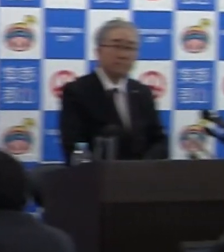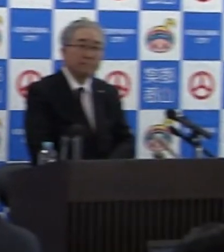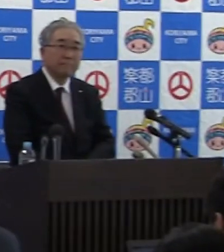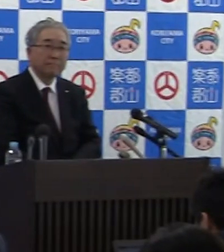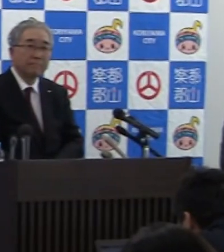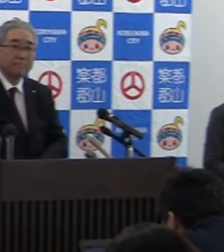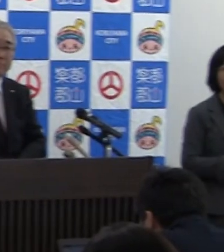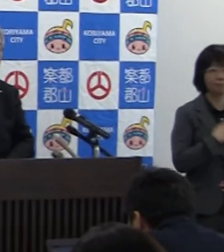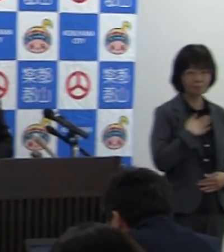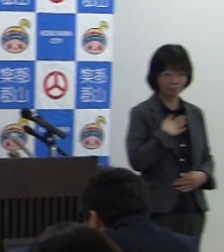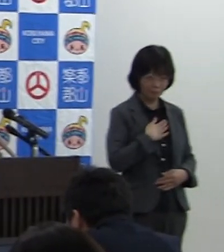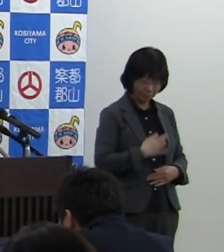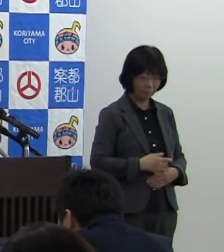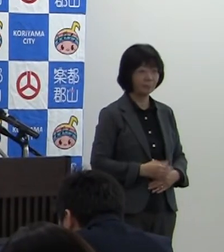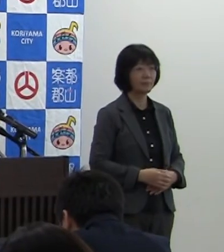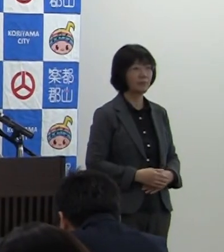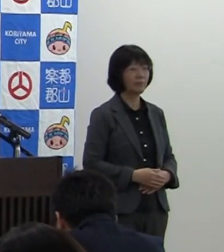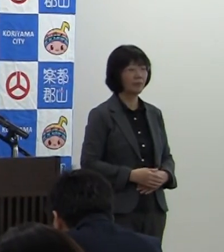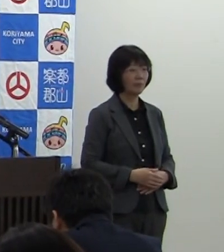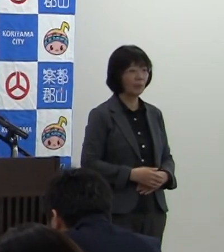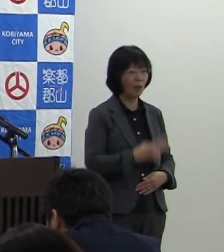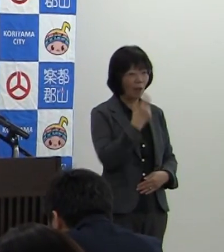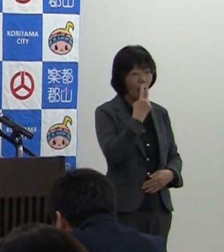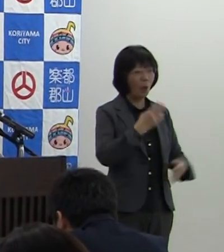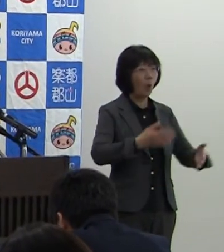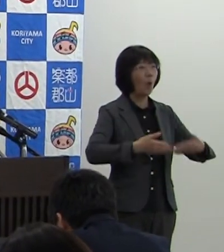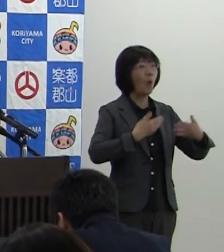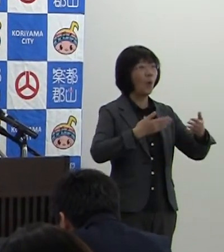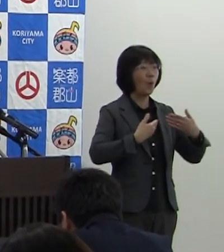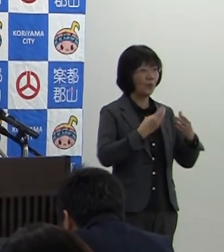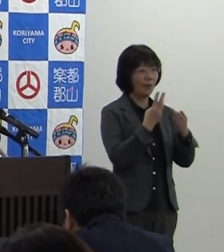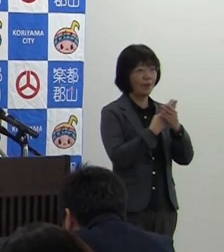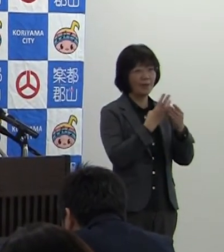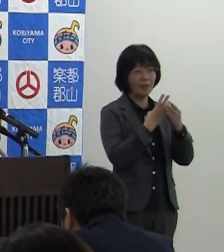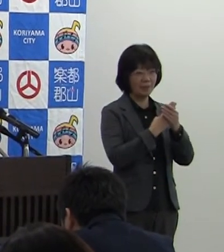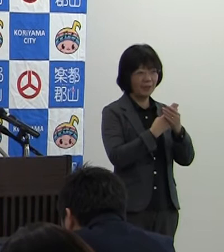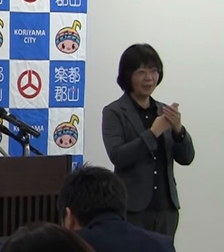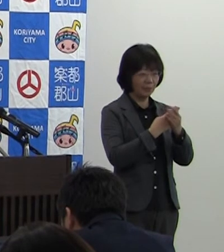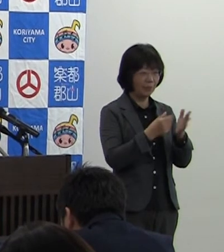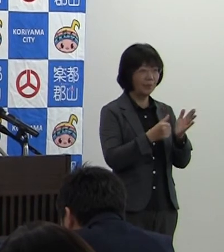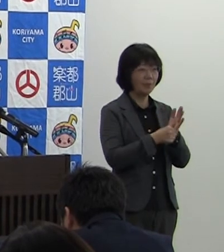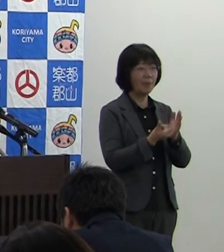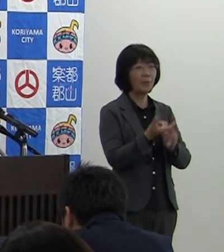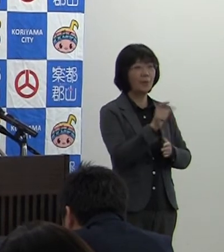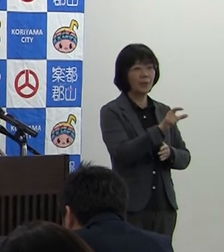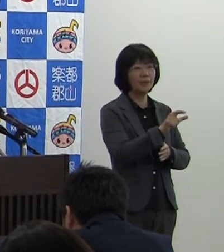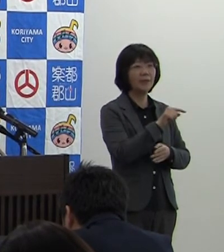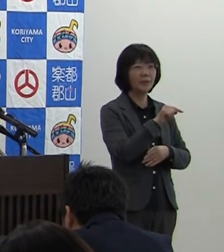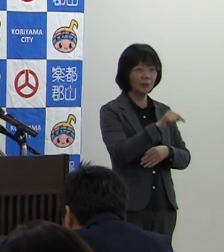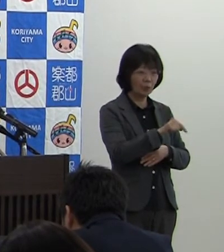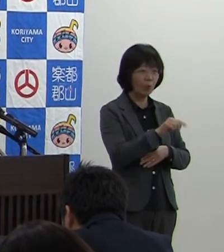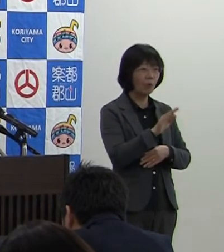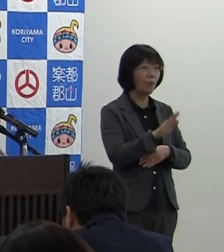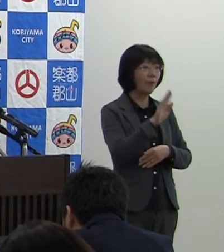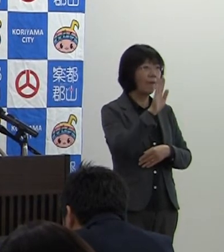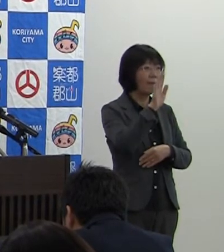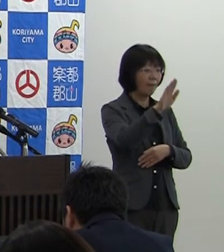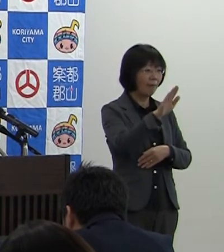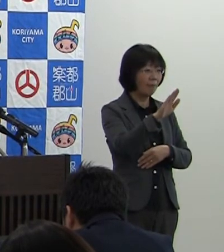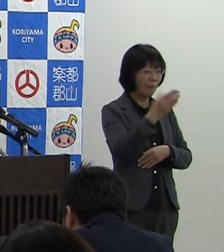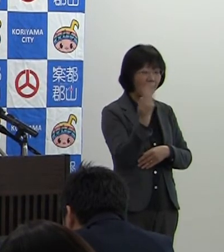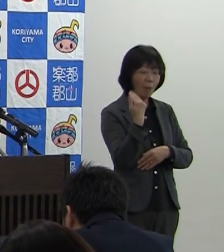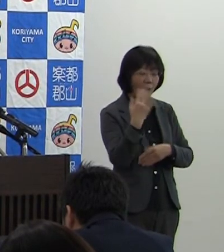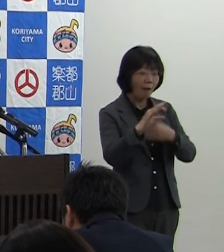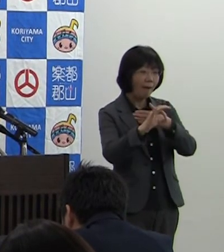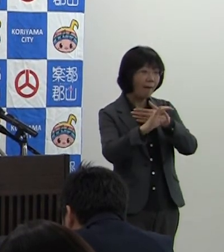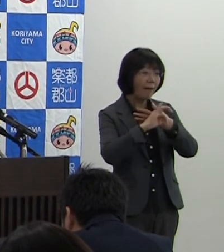わかりました。あとこれホット熱海愛称ということなんですけれども、これまでこの熱海多目的交流施設を表記するときに仮称ってついたと思うん